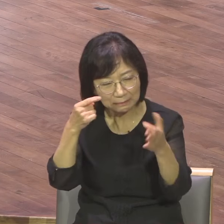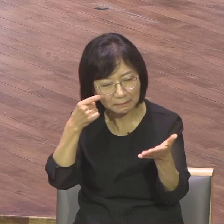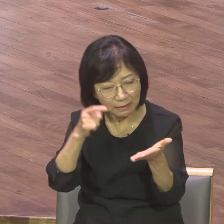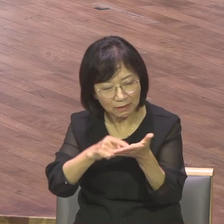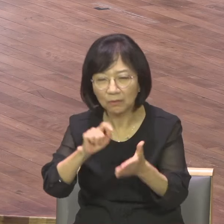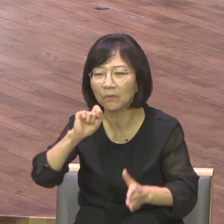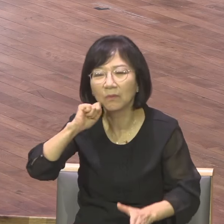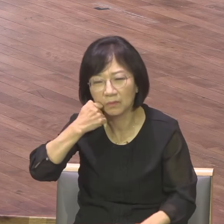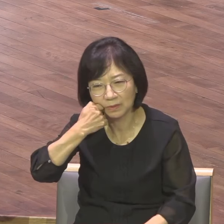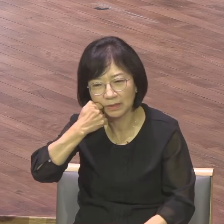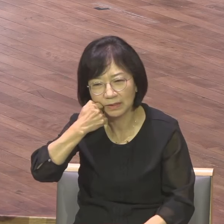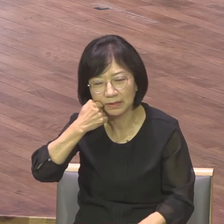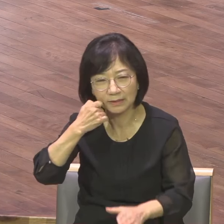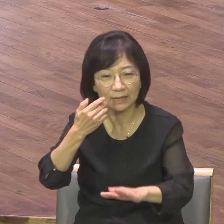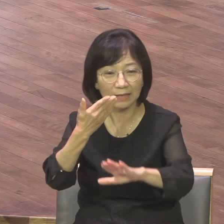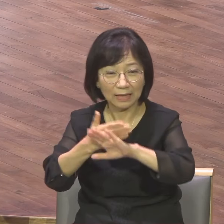없다니까요.